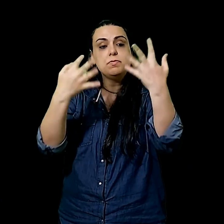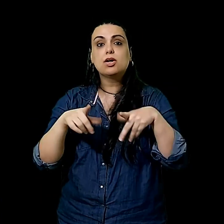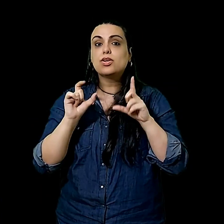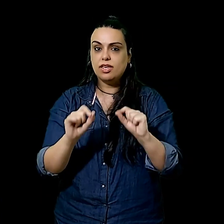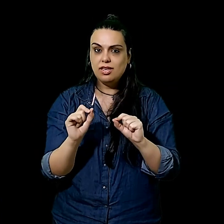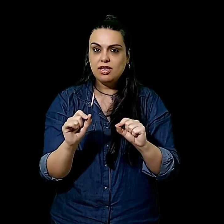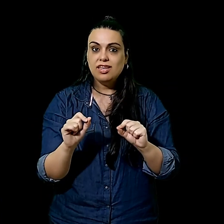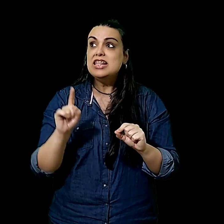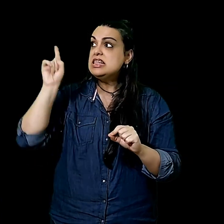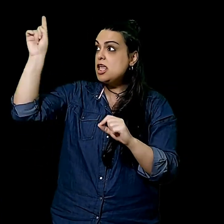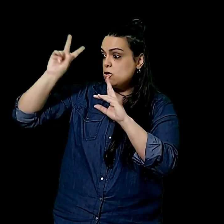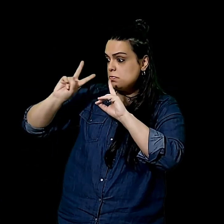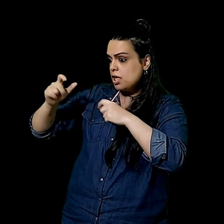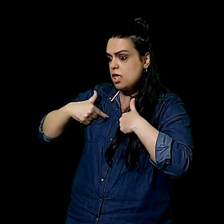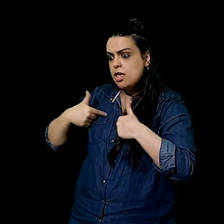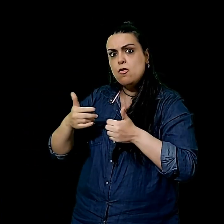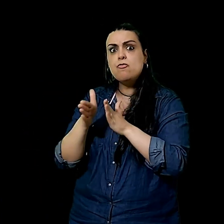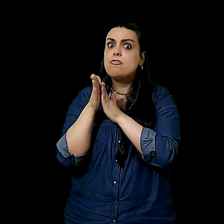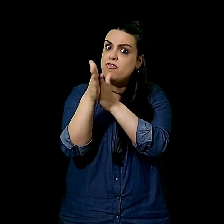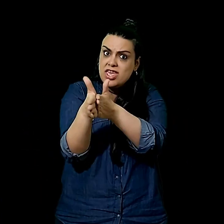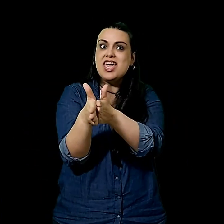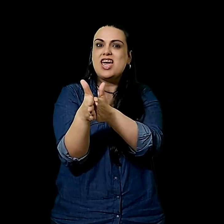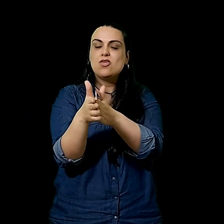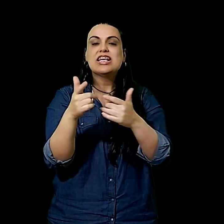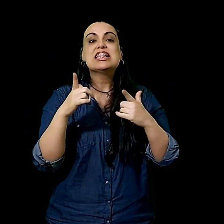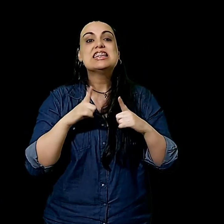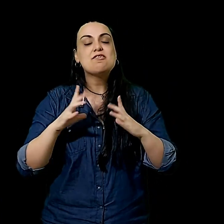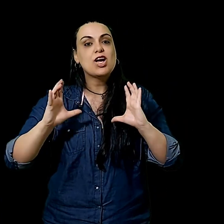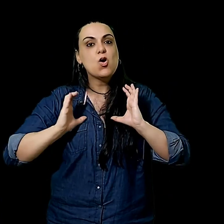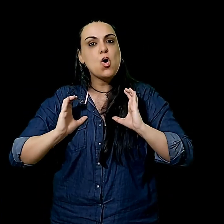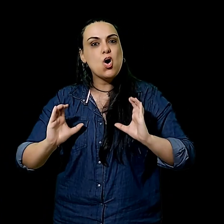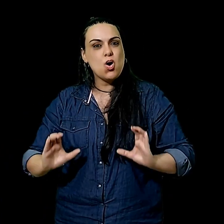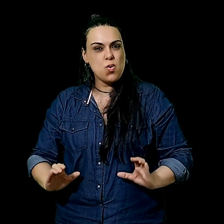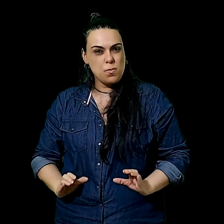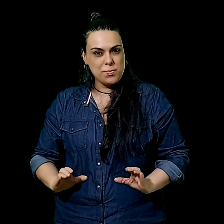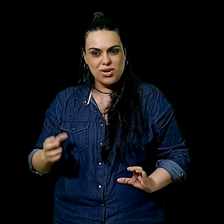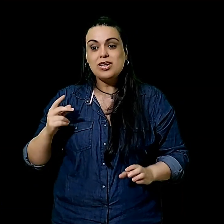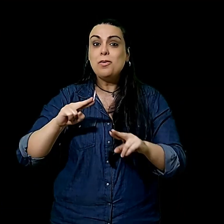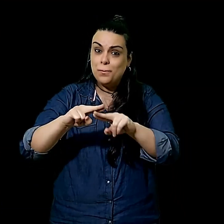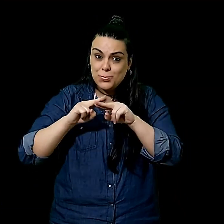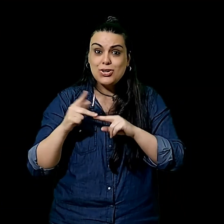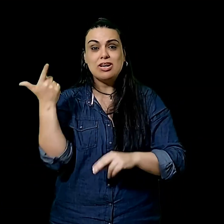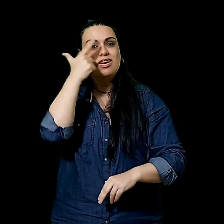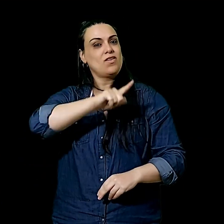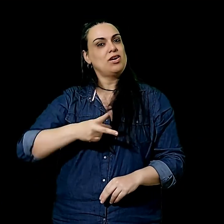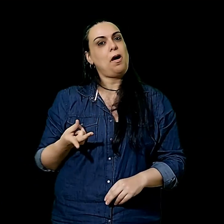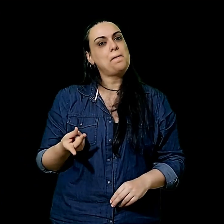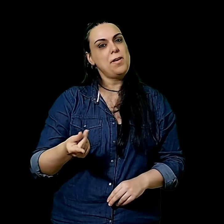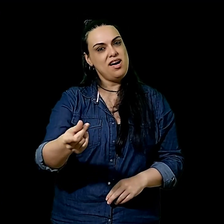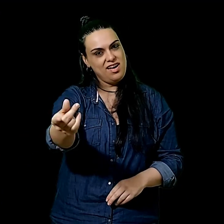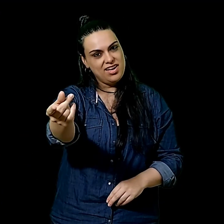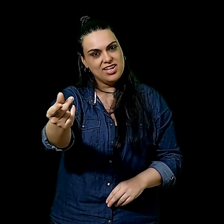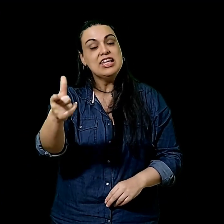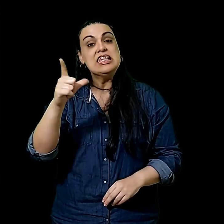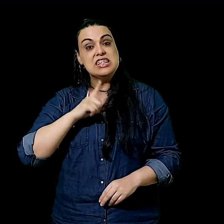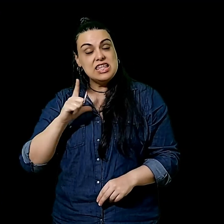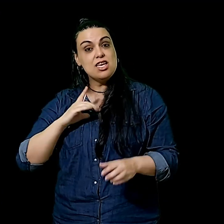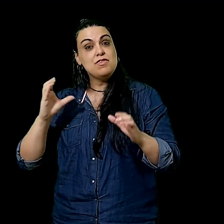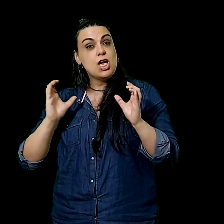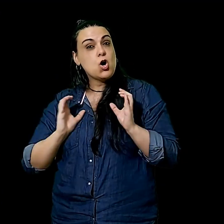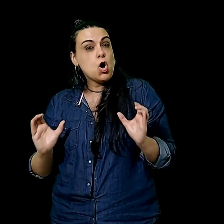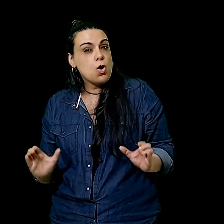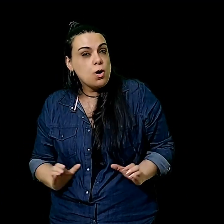me considerou fiel. Então teve uma conduta para haver essa durabilidade, teve uma conduta para ter